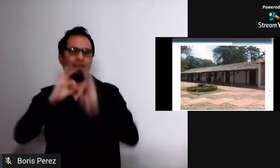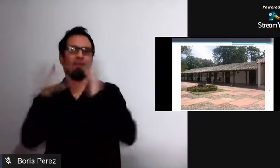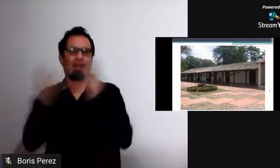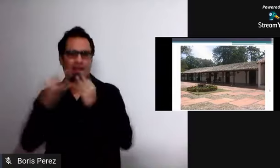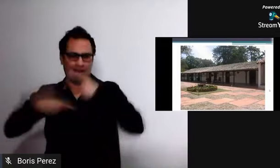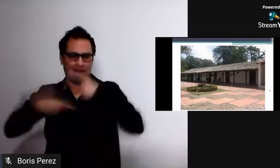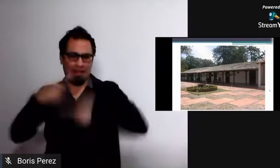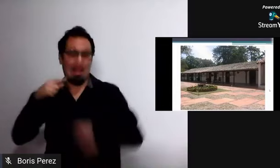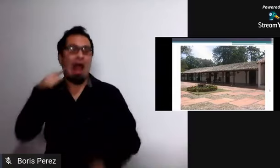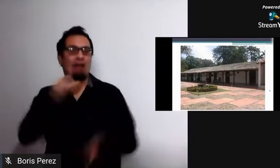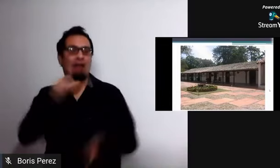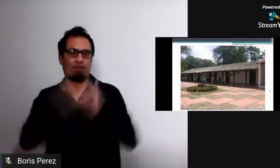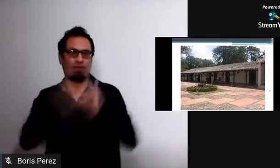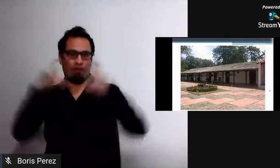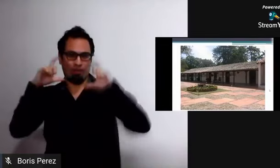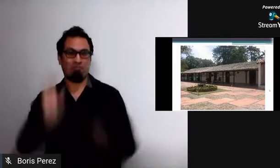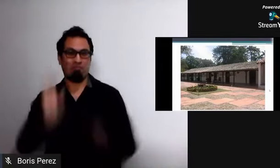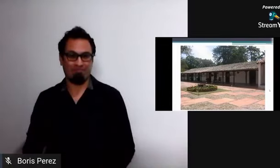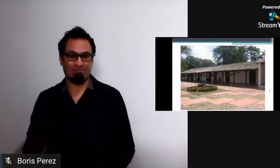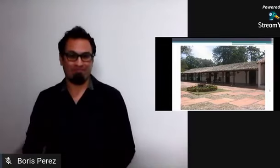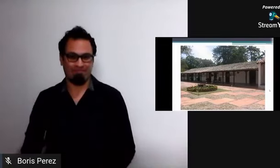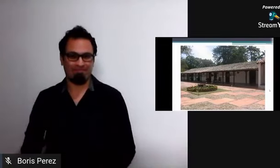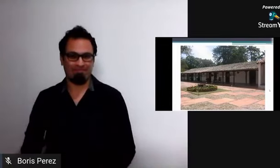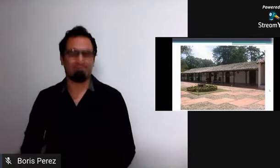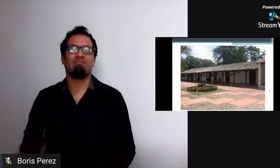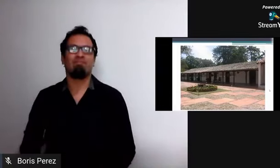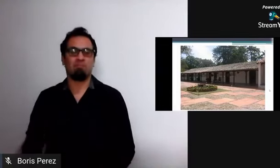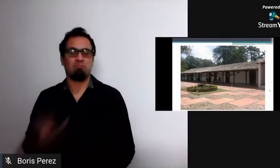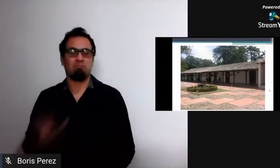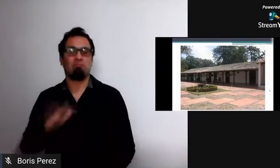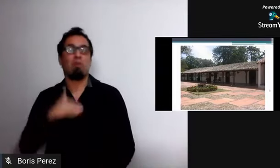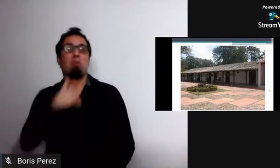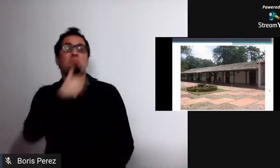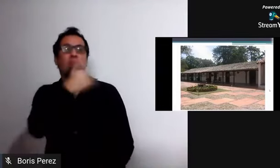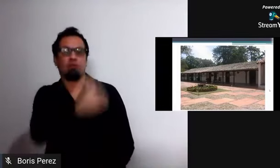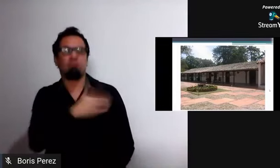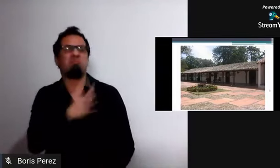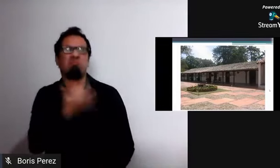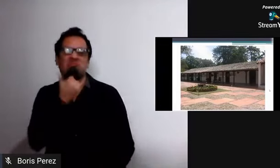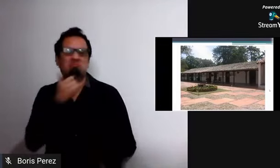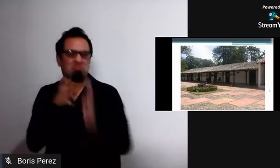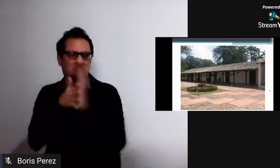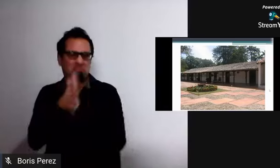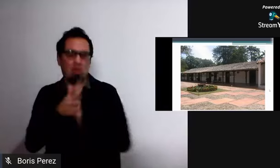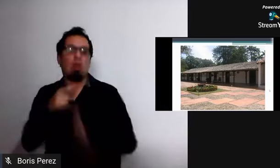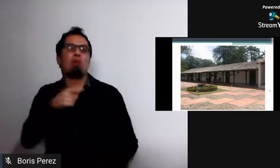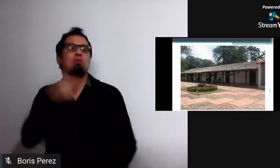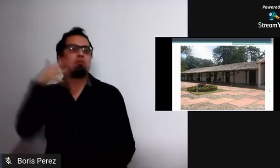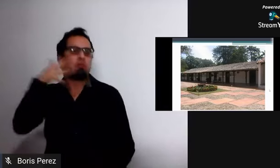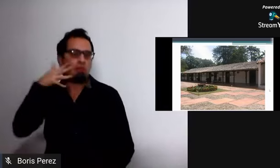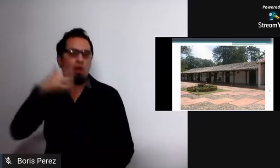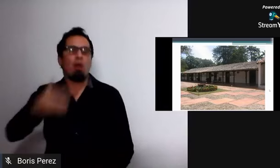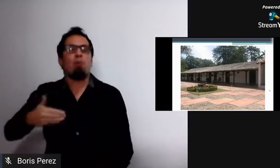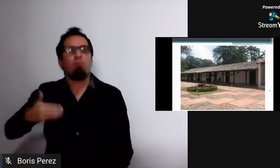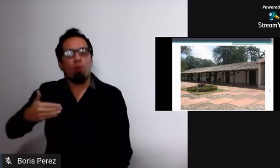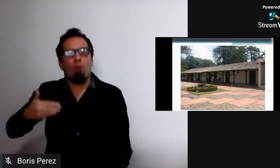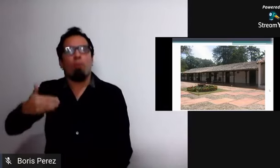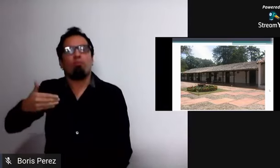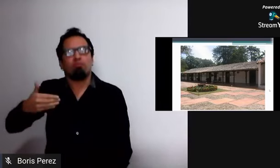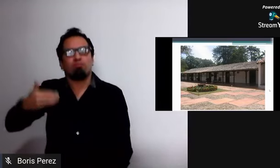cual nosotros podemos visitar y allí nos vamos a datear de algunas fotografías e historia de este